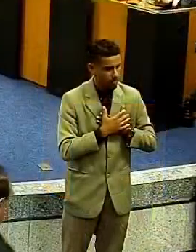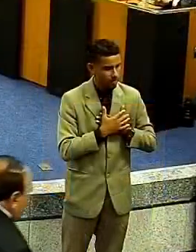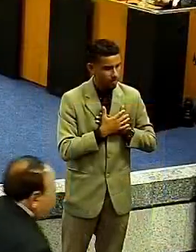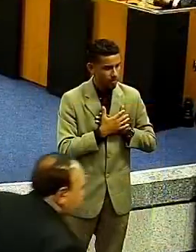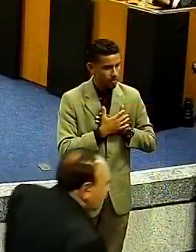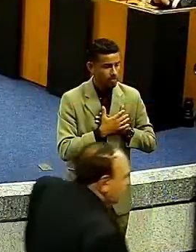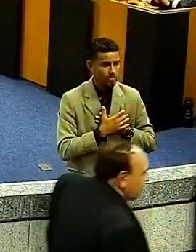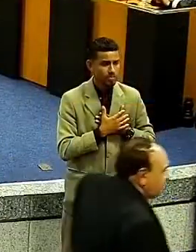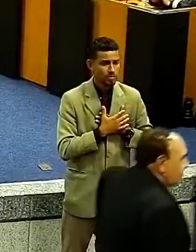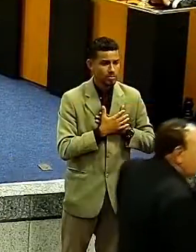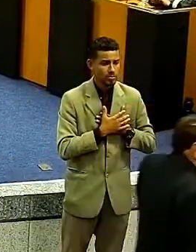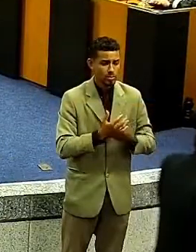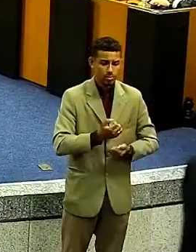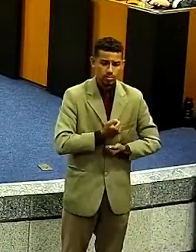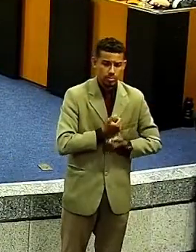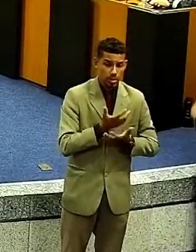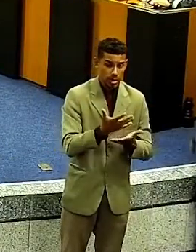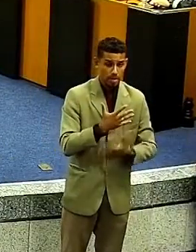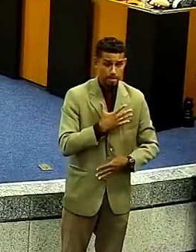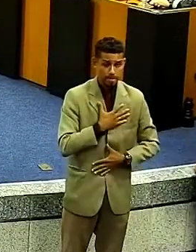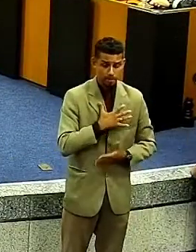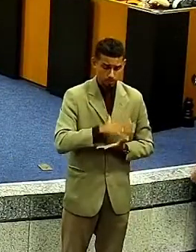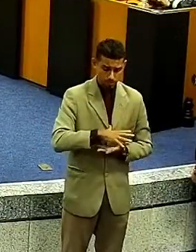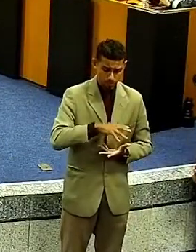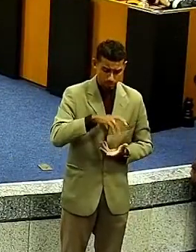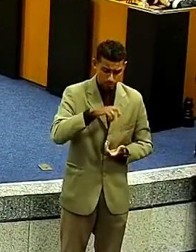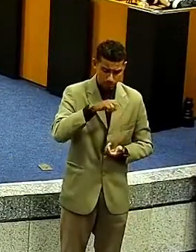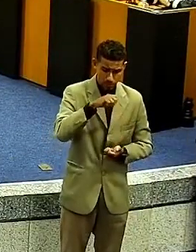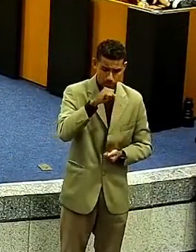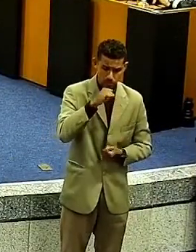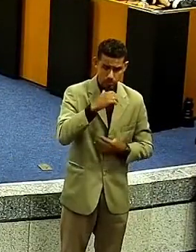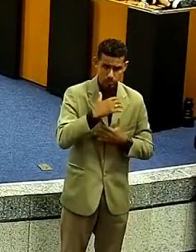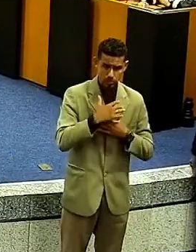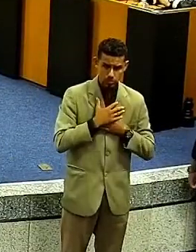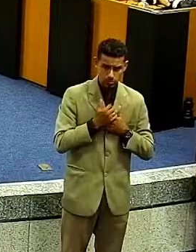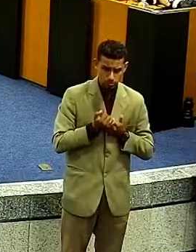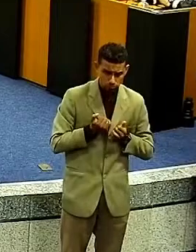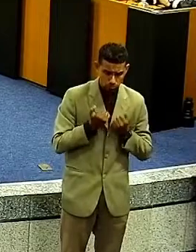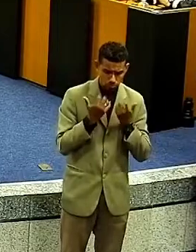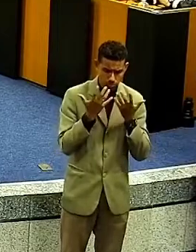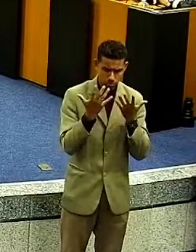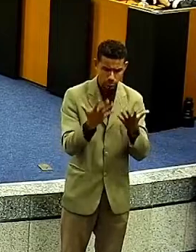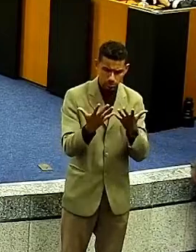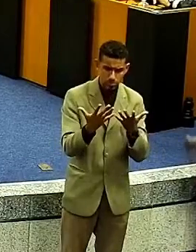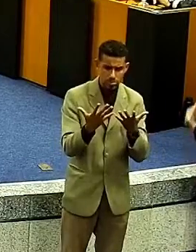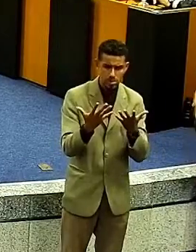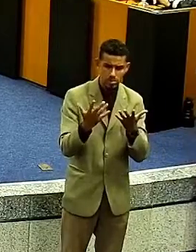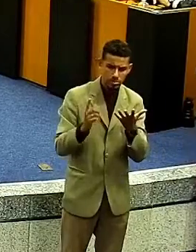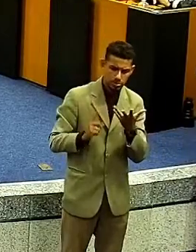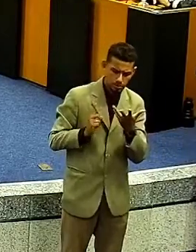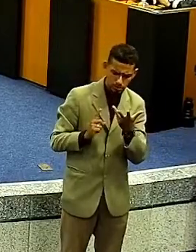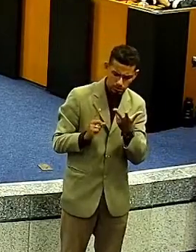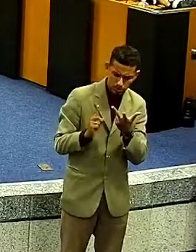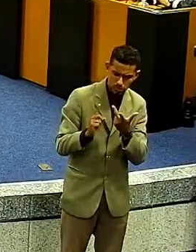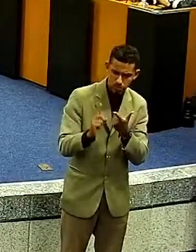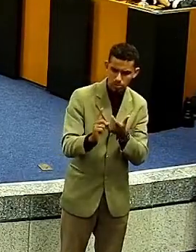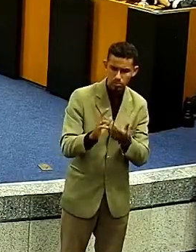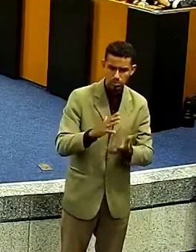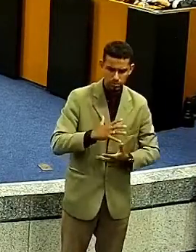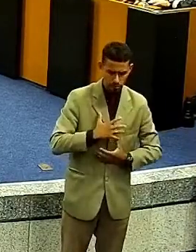eu desnude a minha alma e a partir desse striptise